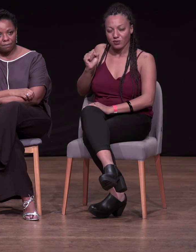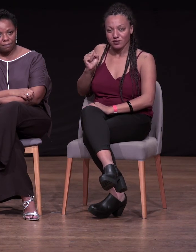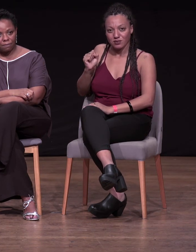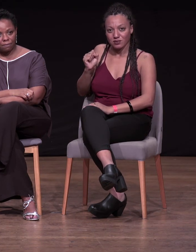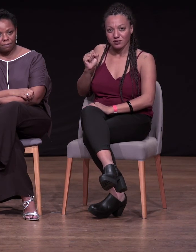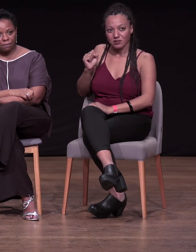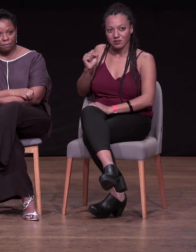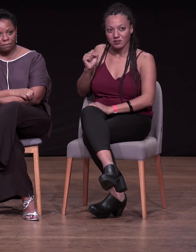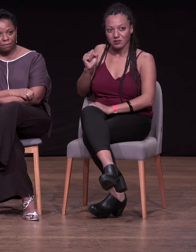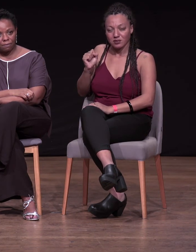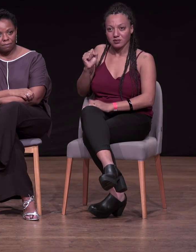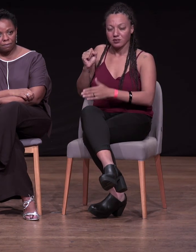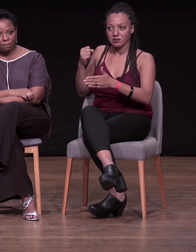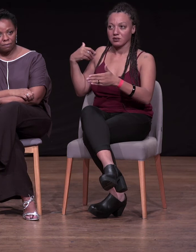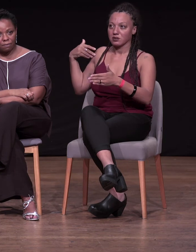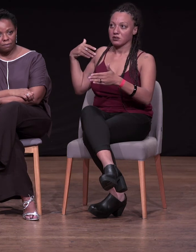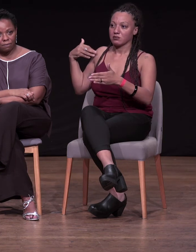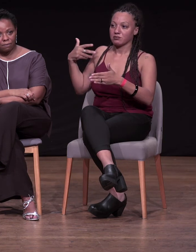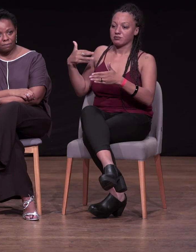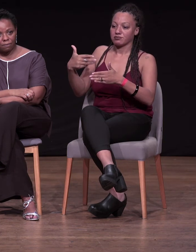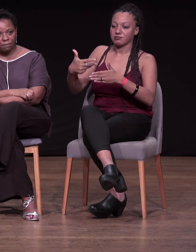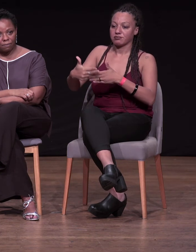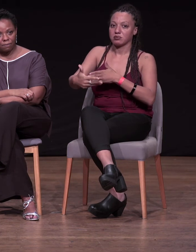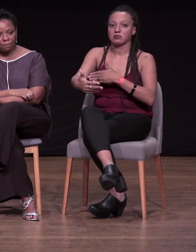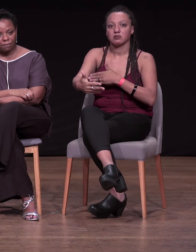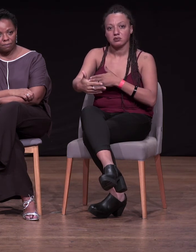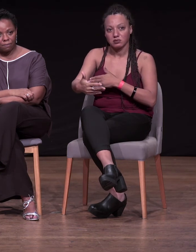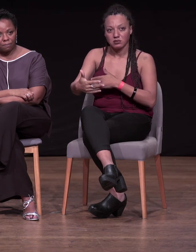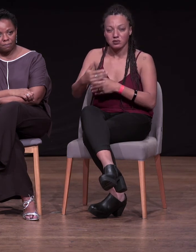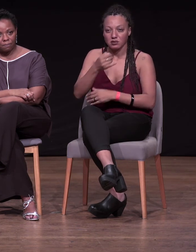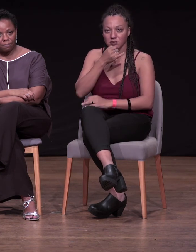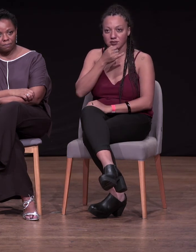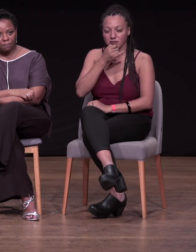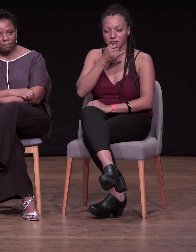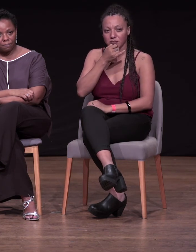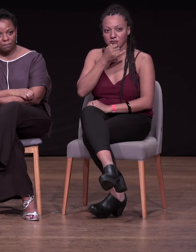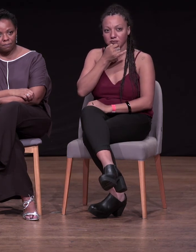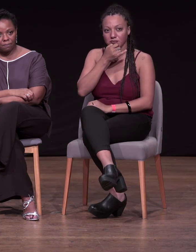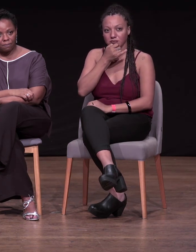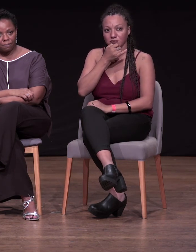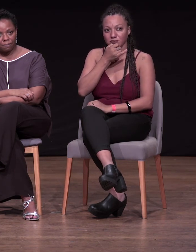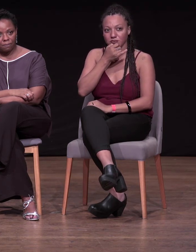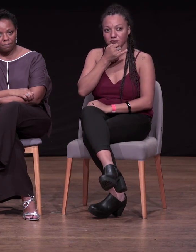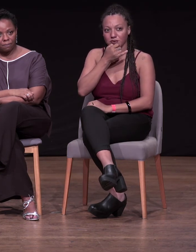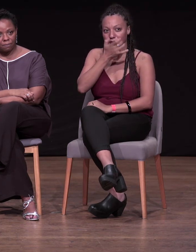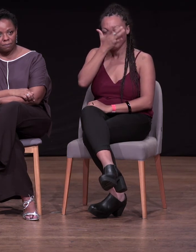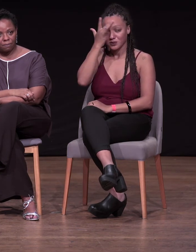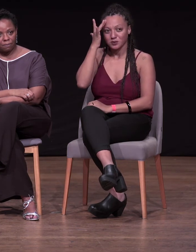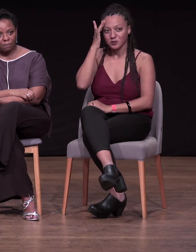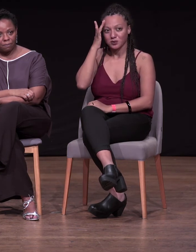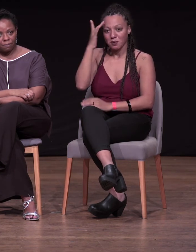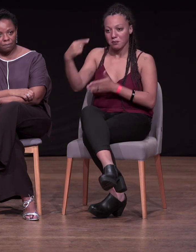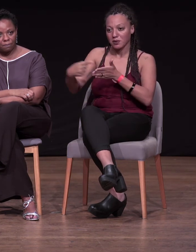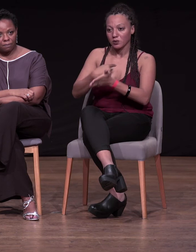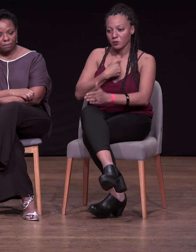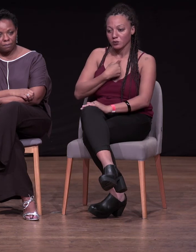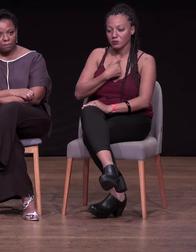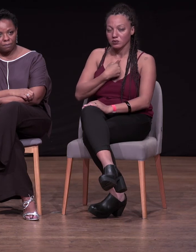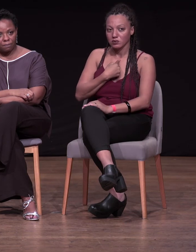estão retroprojetadas quando alguém, por exemplo, te questiona ou te